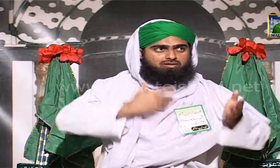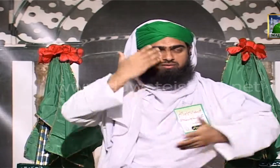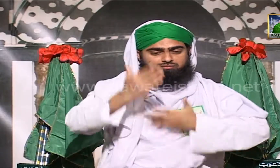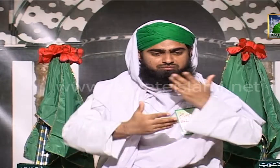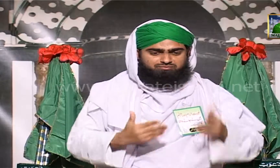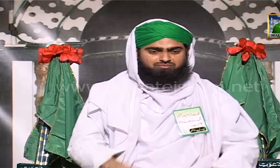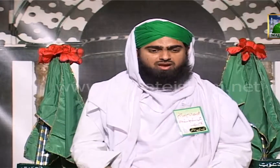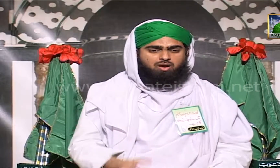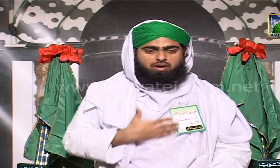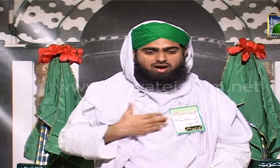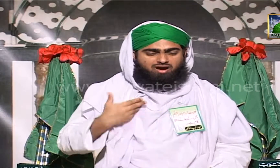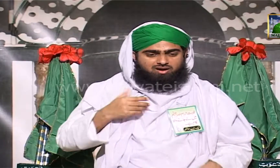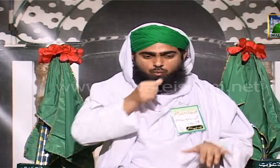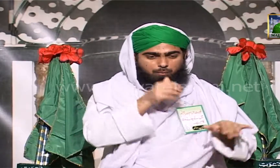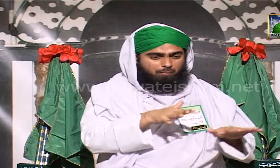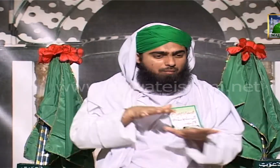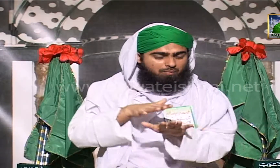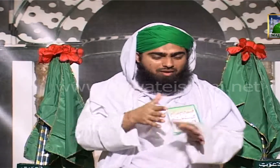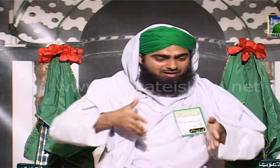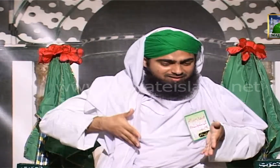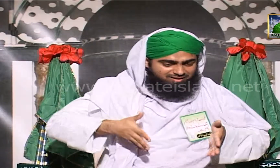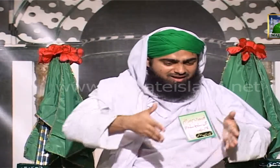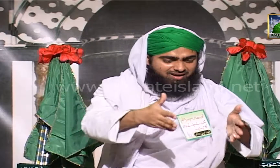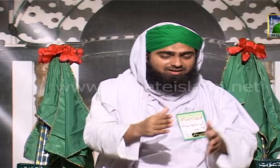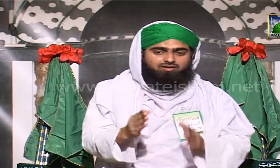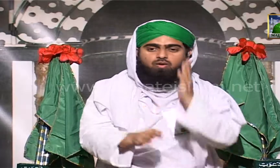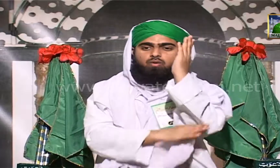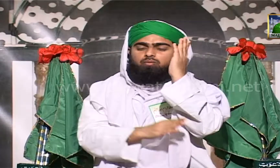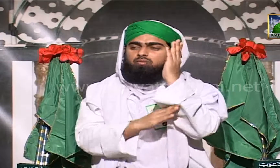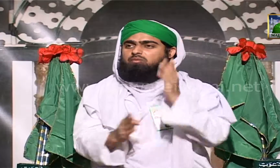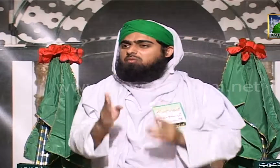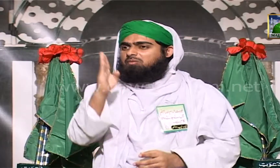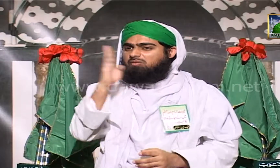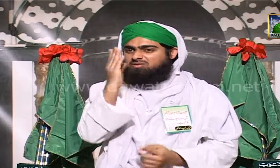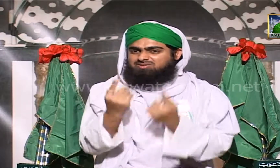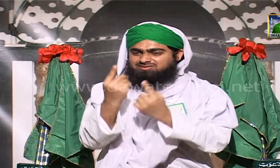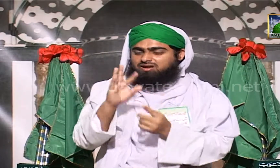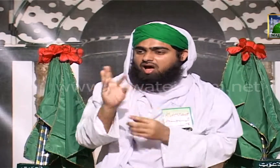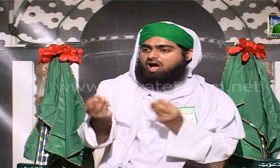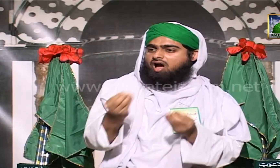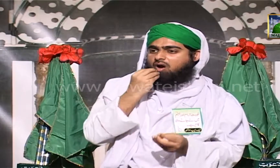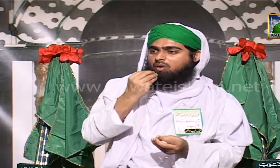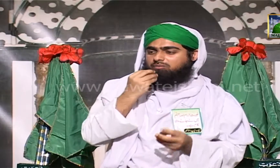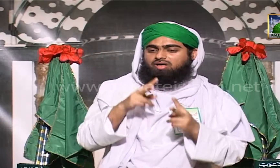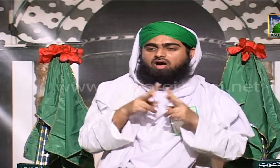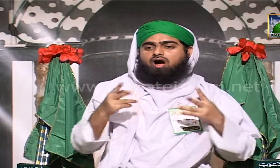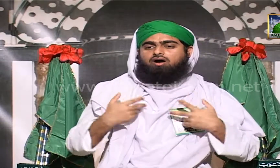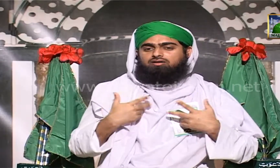کے کنارے کی کانٹے دار گھاس اور پتیوں سے گزارا کرتا تھا، وہی کھا لیا کرتا تھا۔ ایک